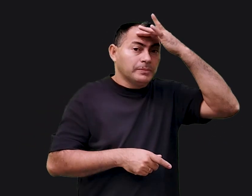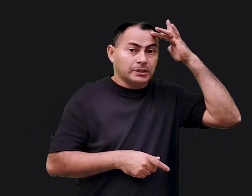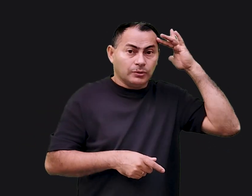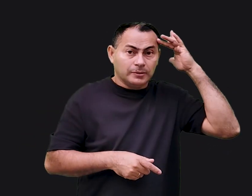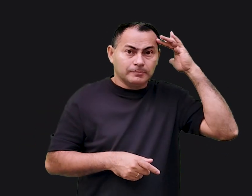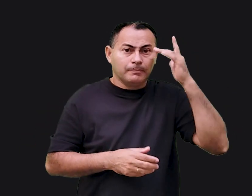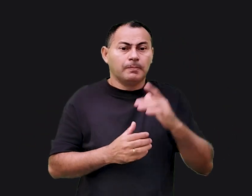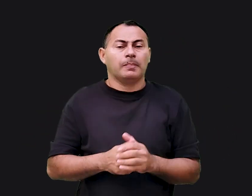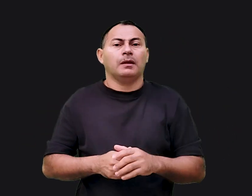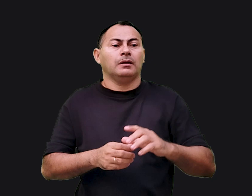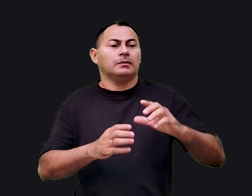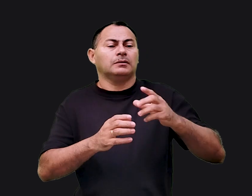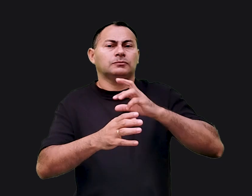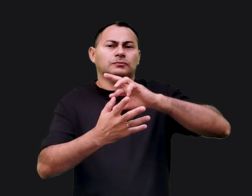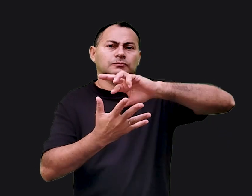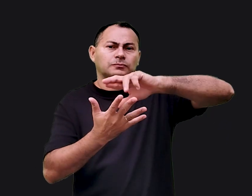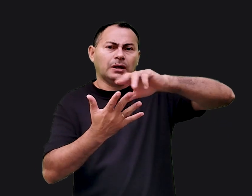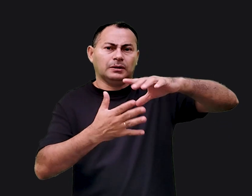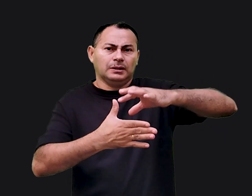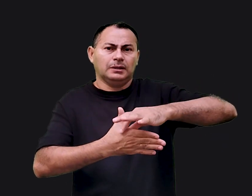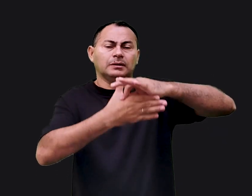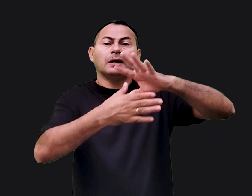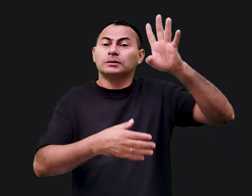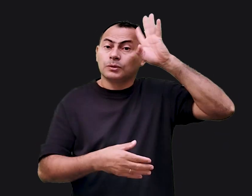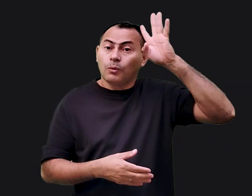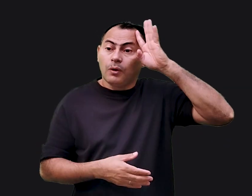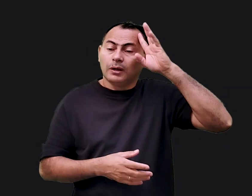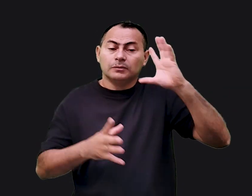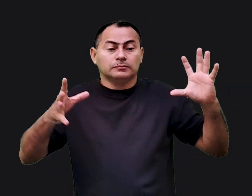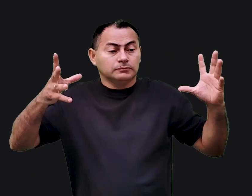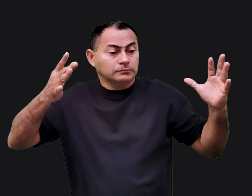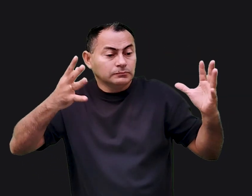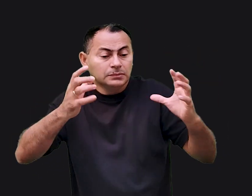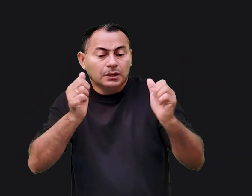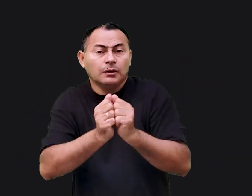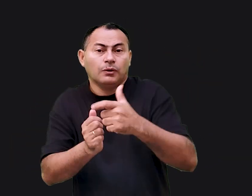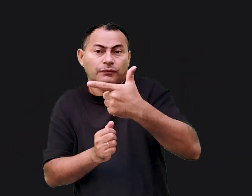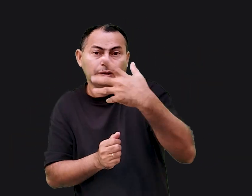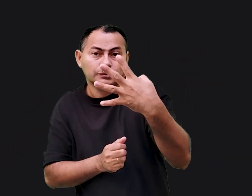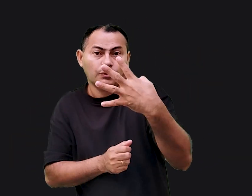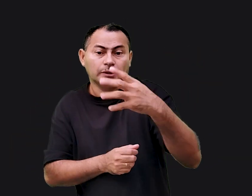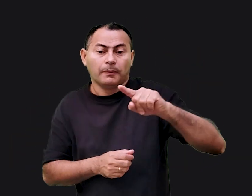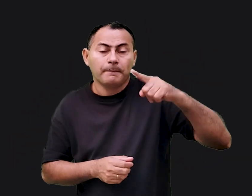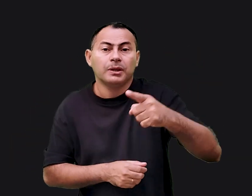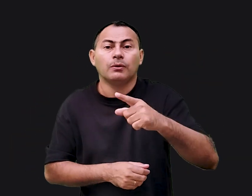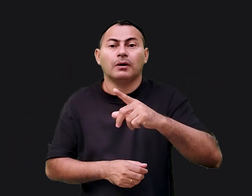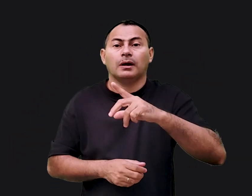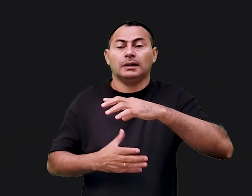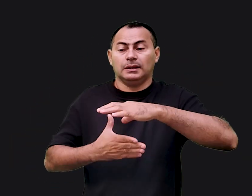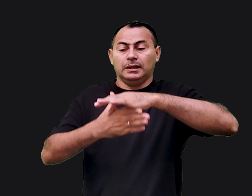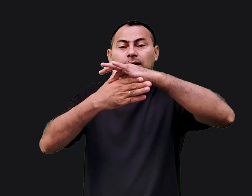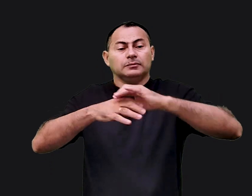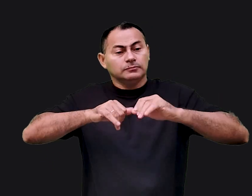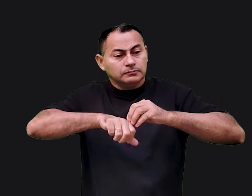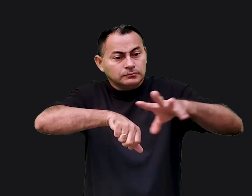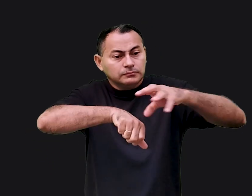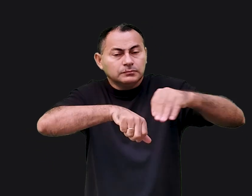pessoas para os vários líderes às quartas-feiras ele se reunia com os 24.000 líderes e passava para eles a